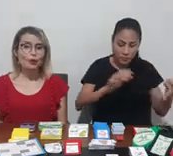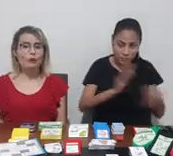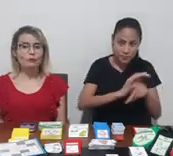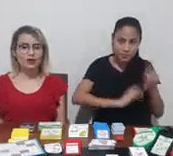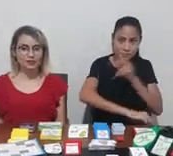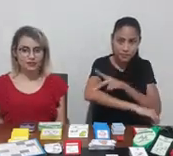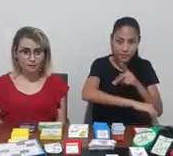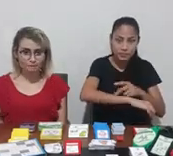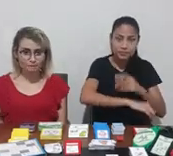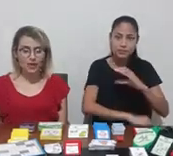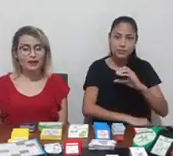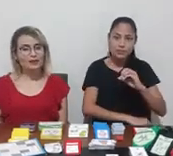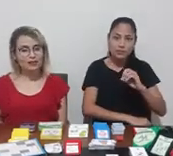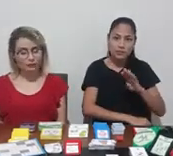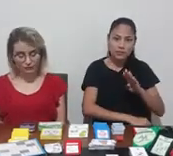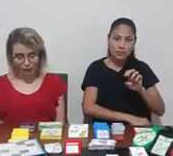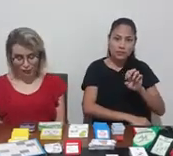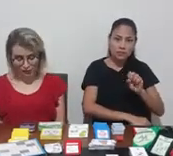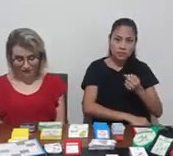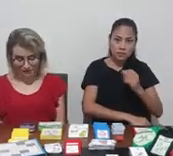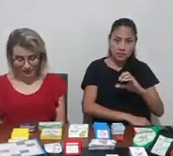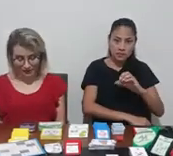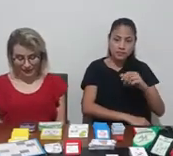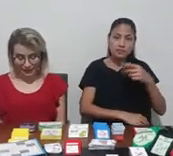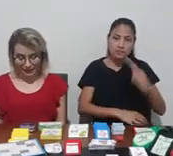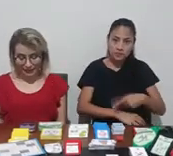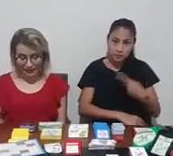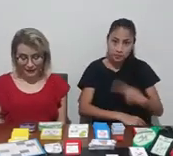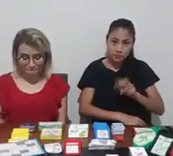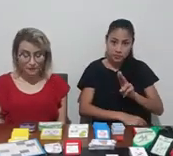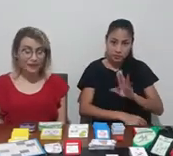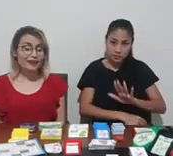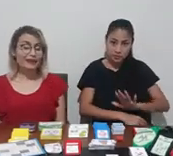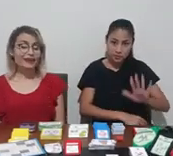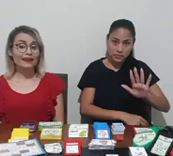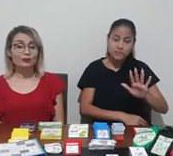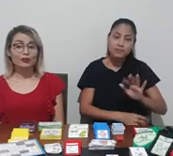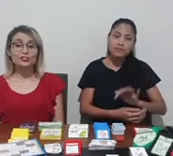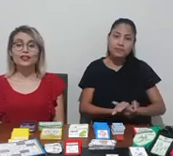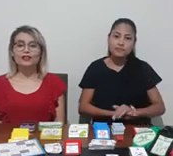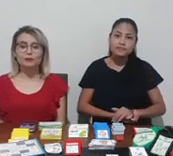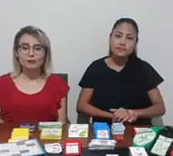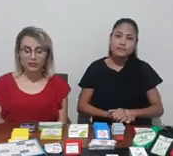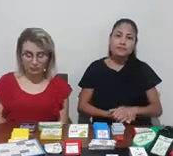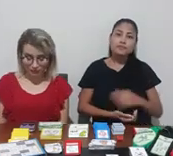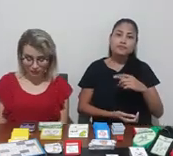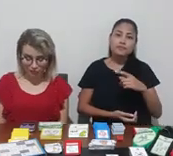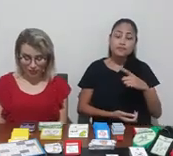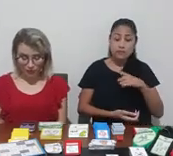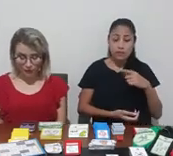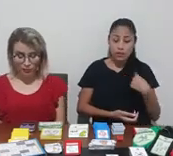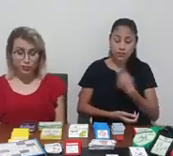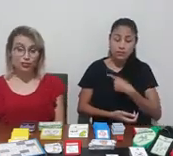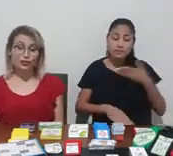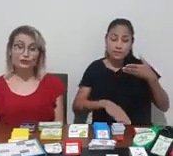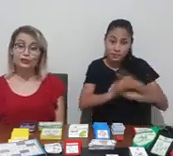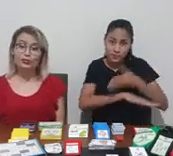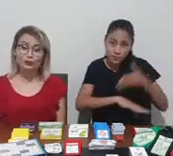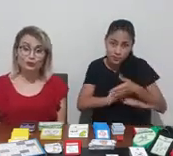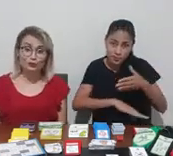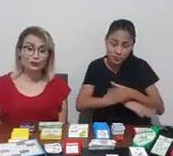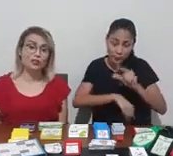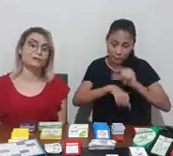O COBESC, aqui na UFCG. E nós estaremos participando, estaremos ministrando